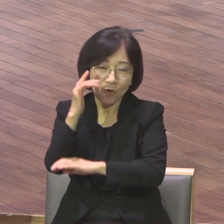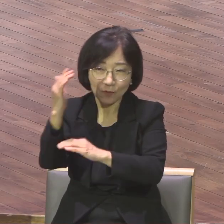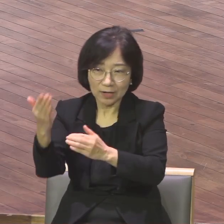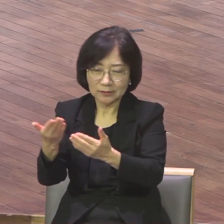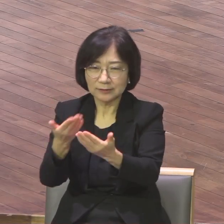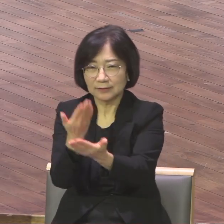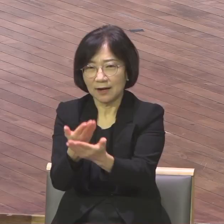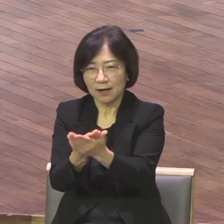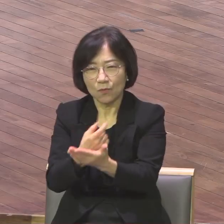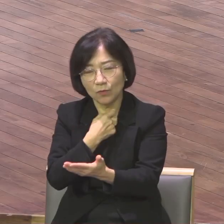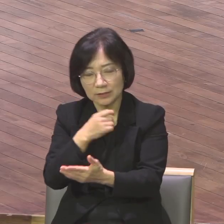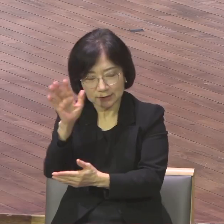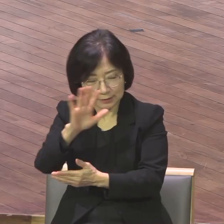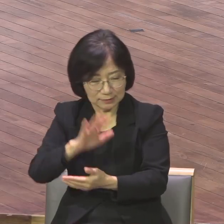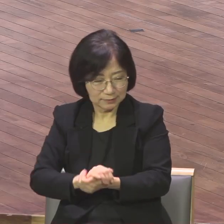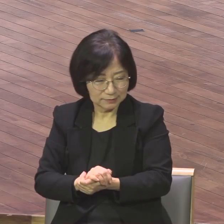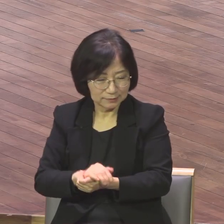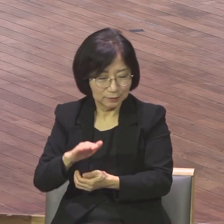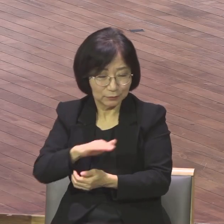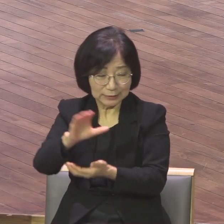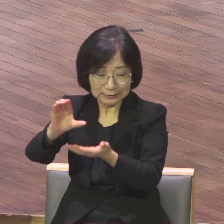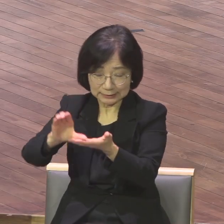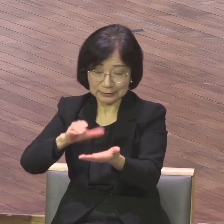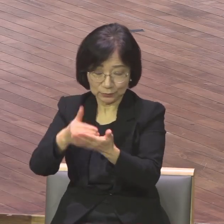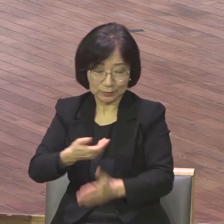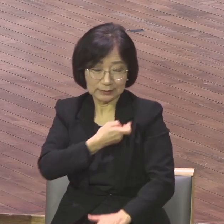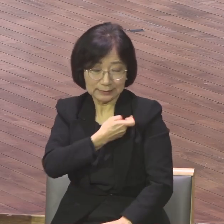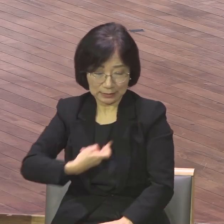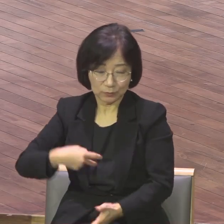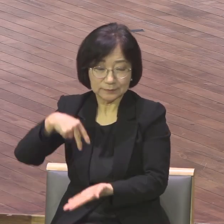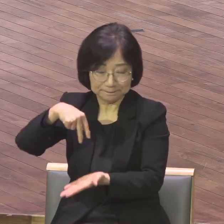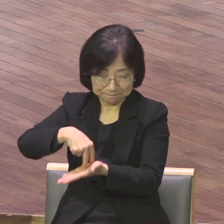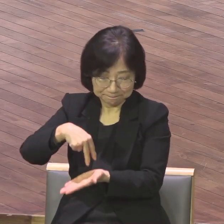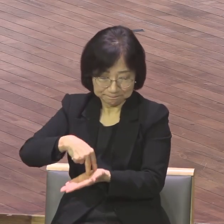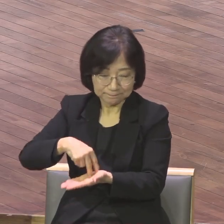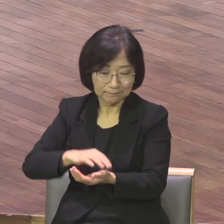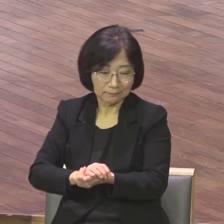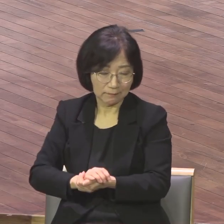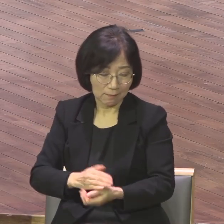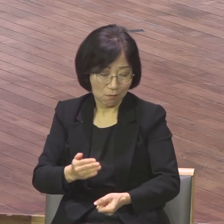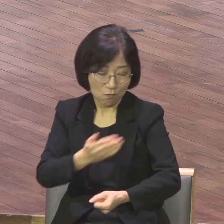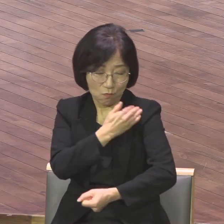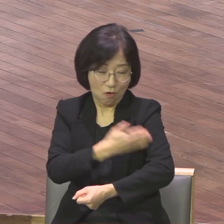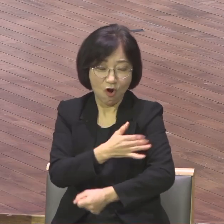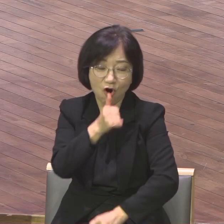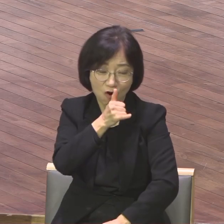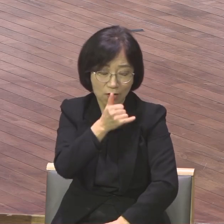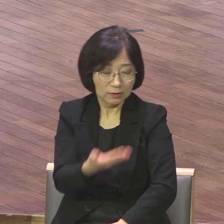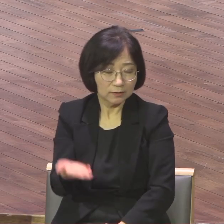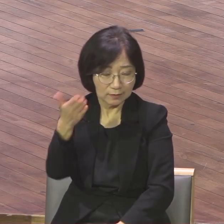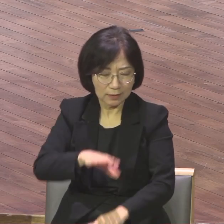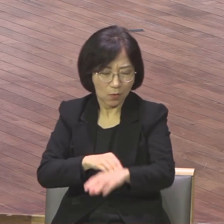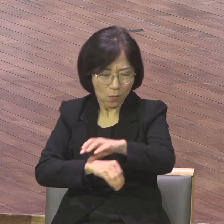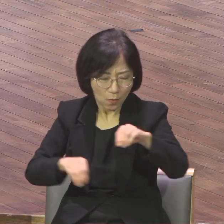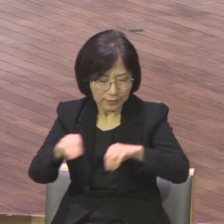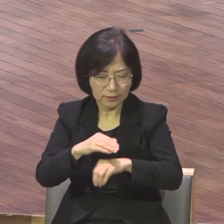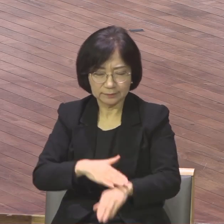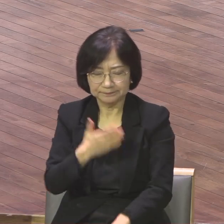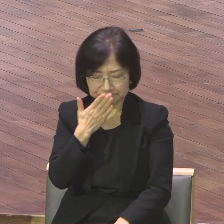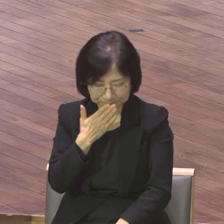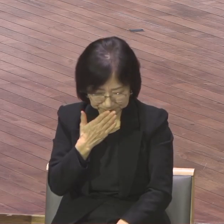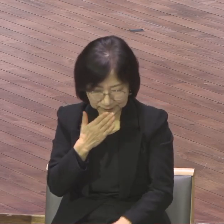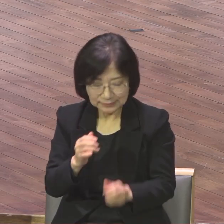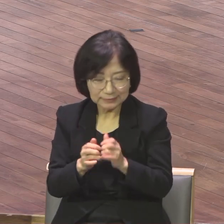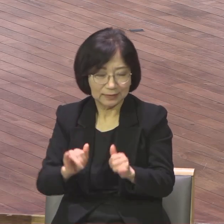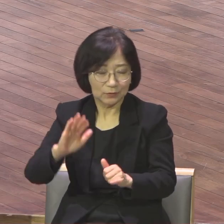영광을 구하지 아니하였노라. 우리는 그리스도의 사도로서 마땅히 권위를 주장할 수 있으나 도리어 너희 가운데서